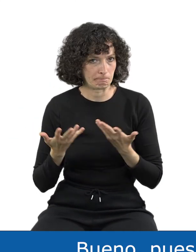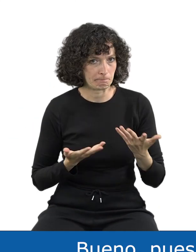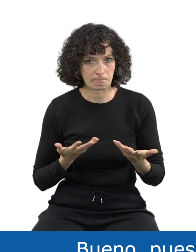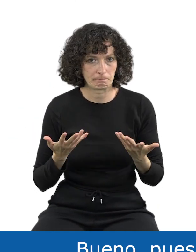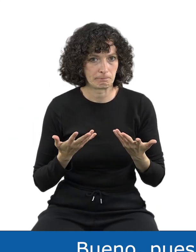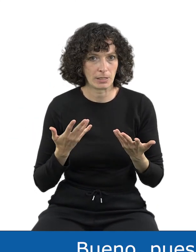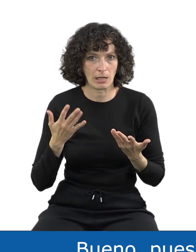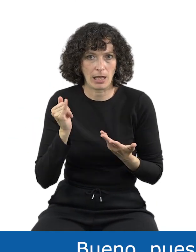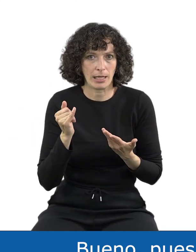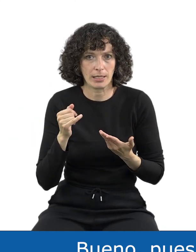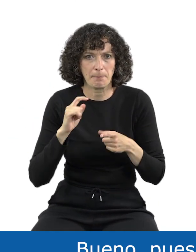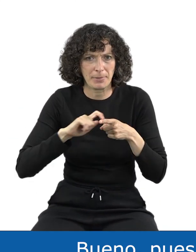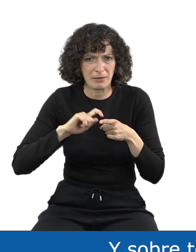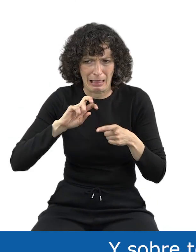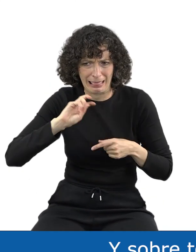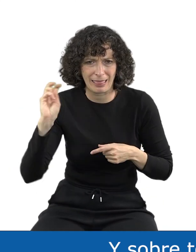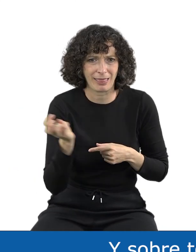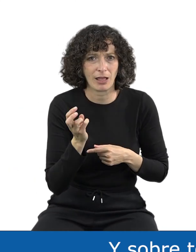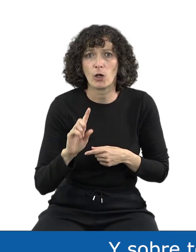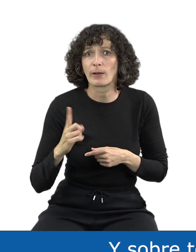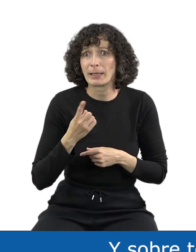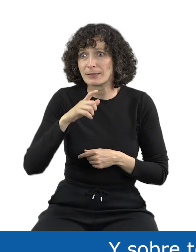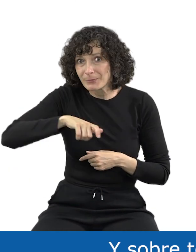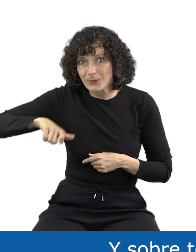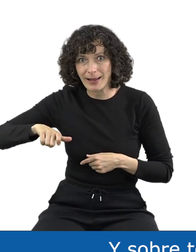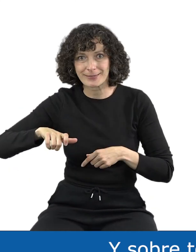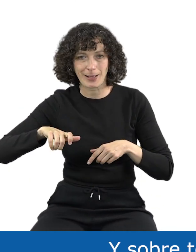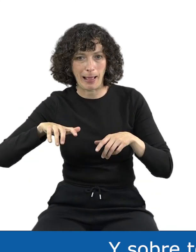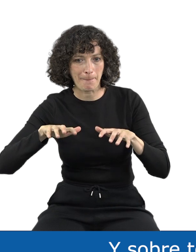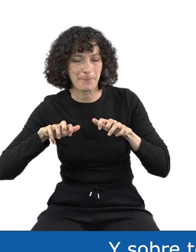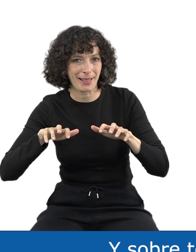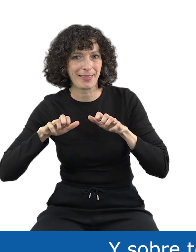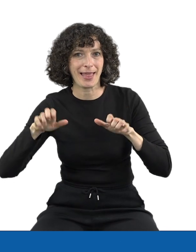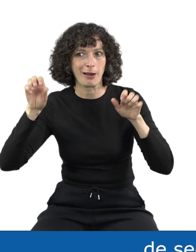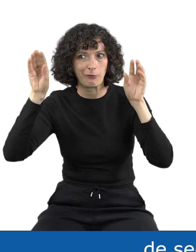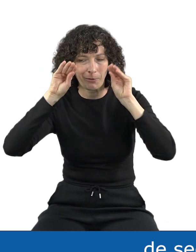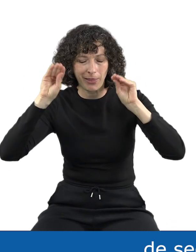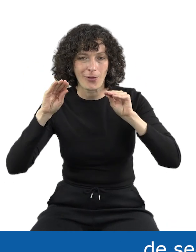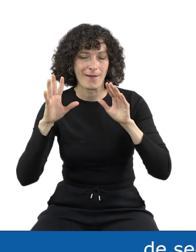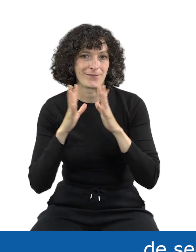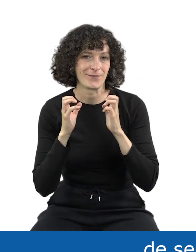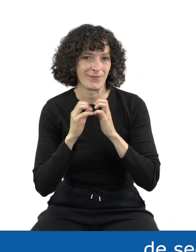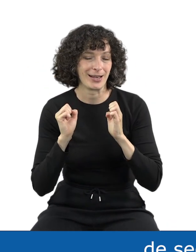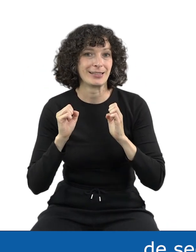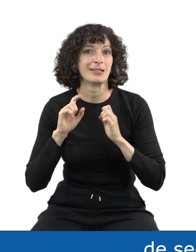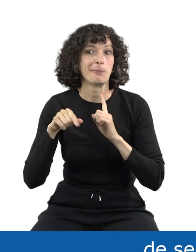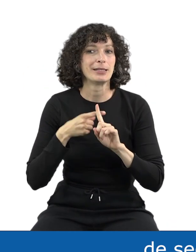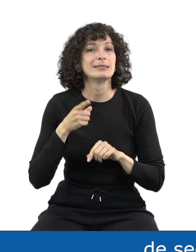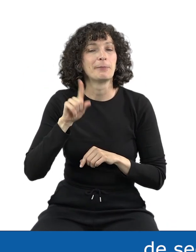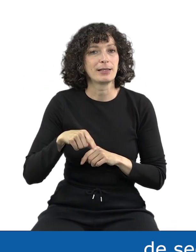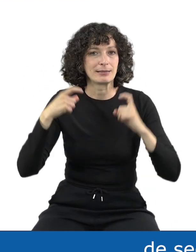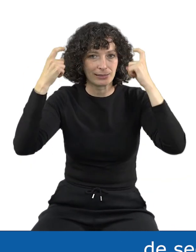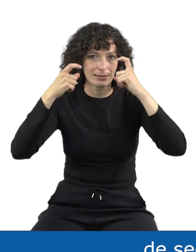hemos encontrado un abanico muy amplio y sobre todo gente que tiene muchas ganas de aprender, de seguir formándose y bueno, de intentar